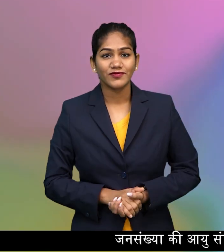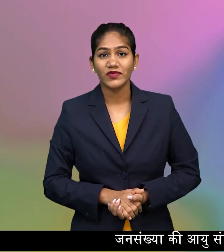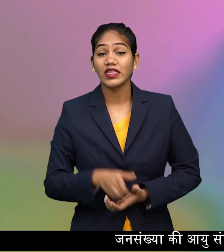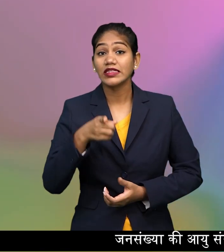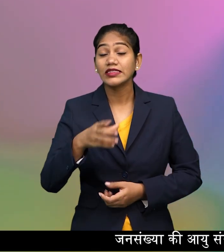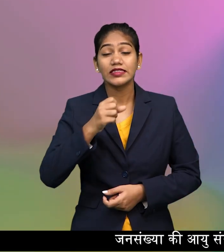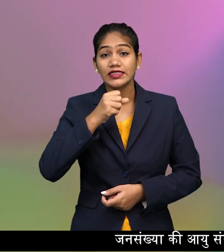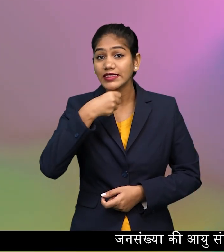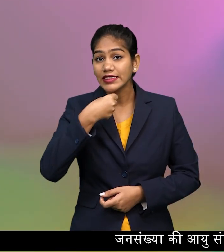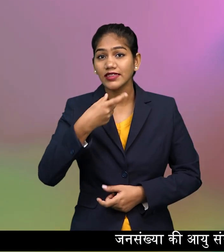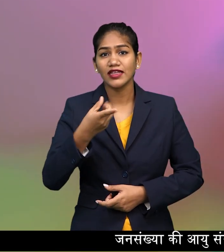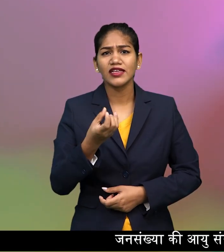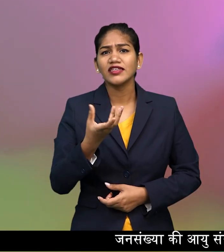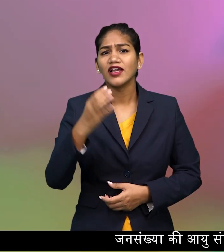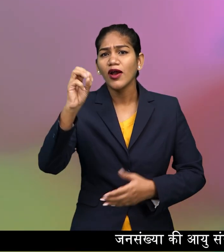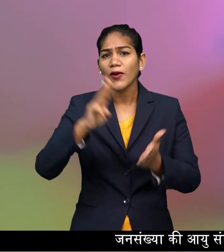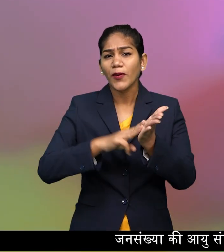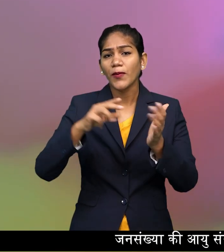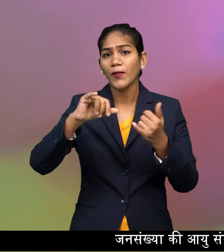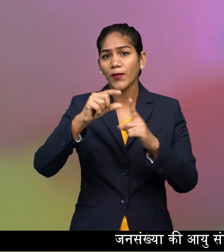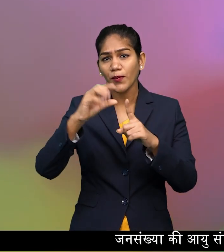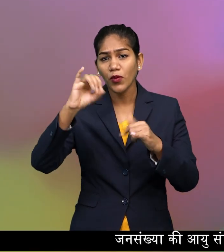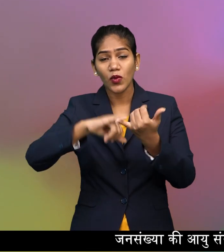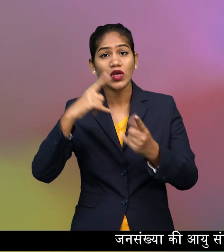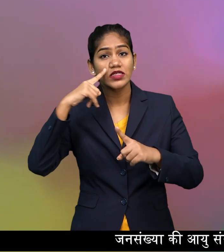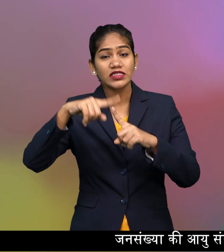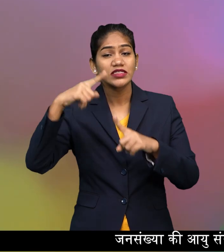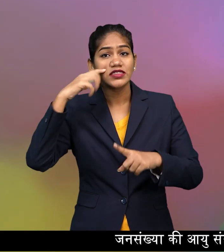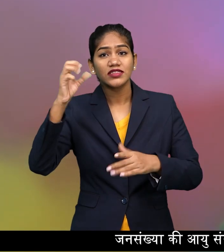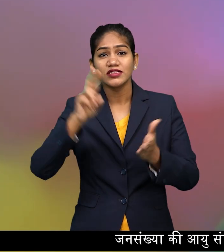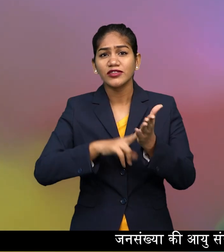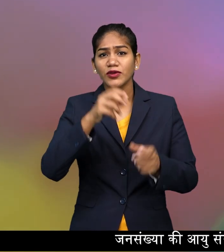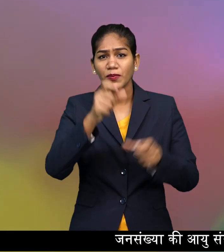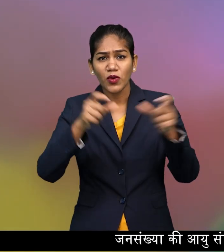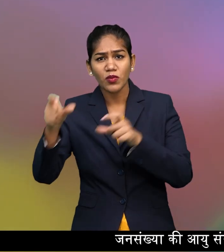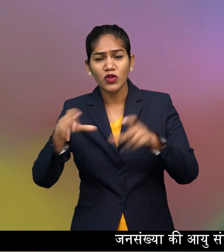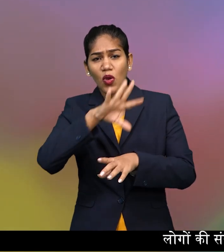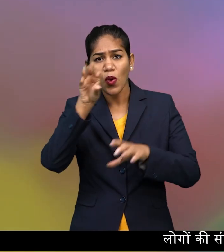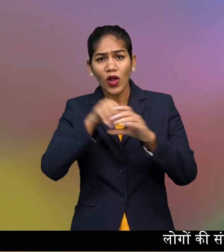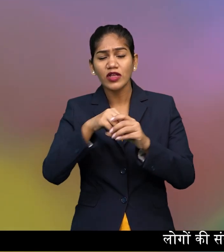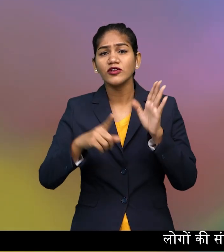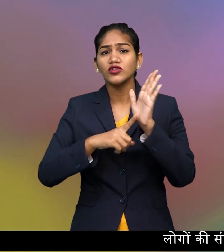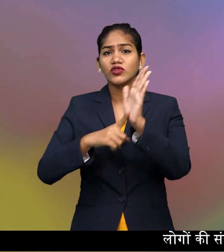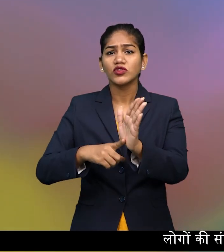जनसंख्या की आयु संरचना किसी देश में विभिन्न आयु समूहों के लोगों की संख्या